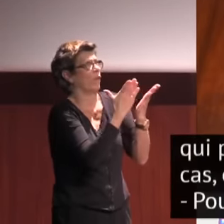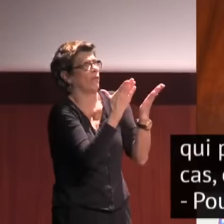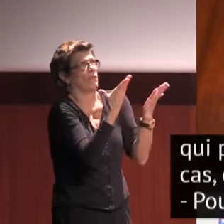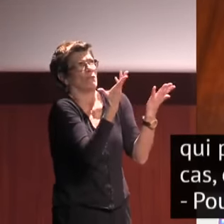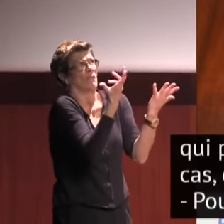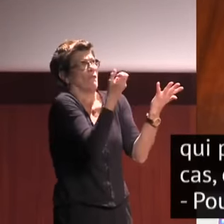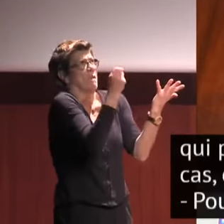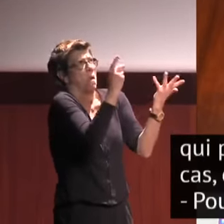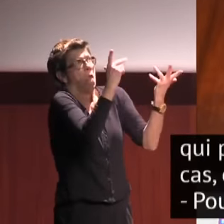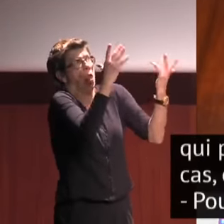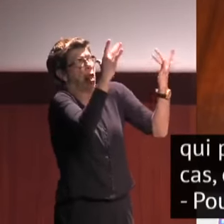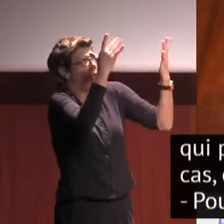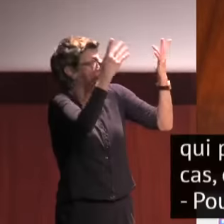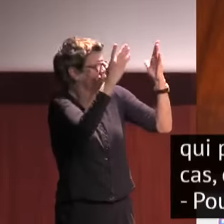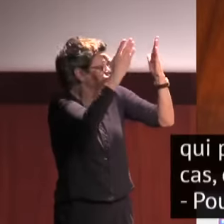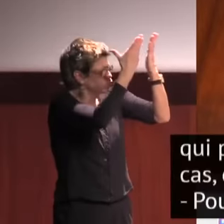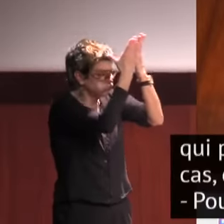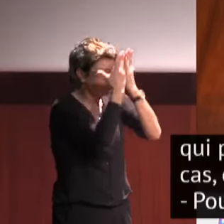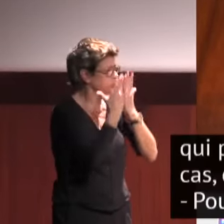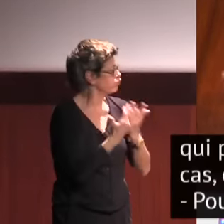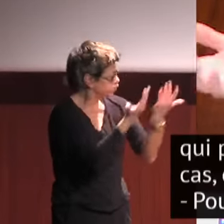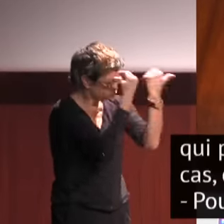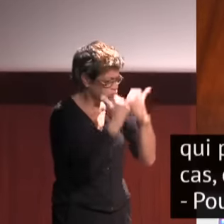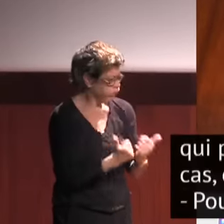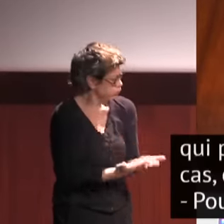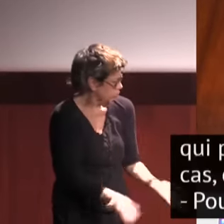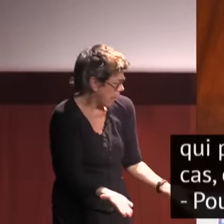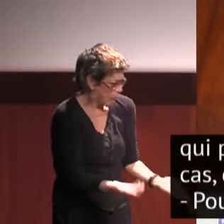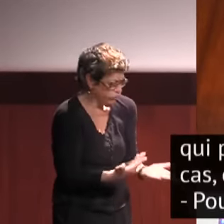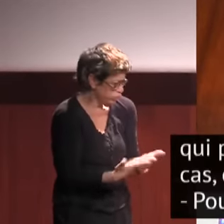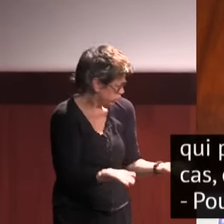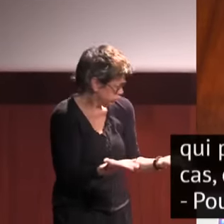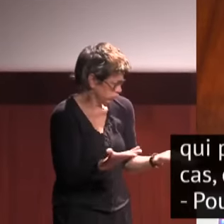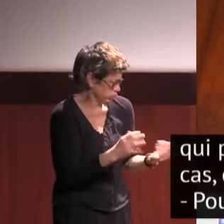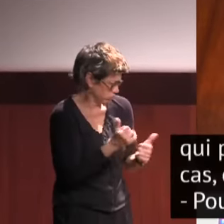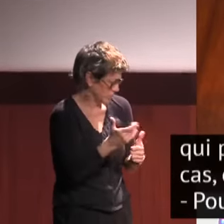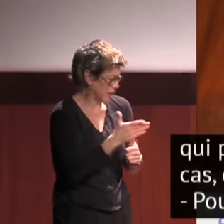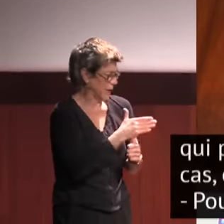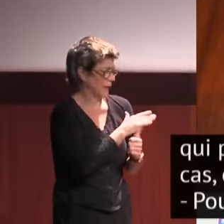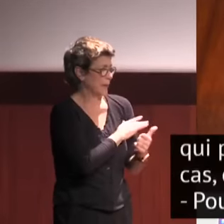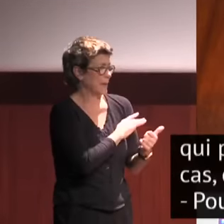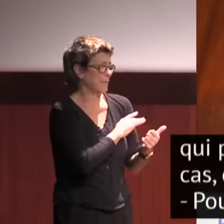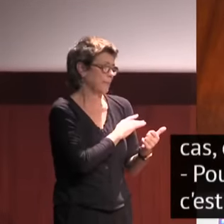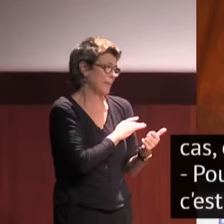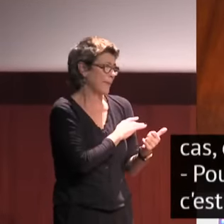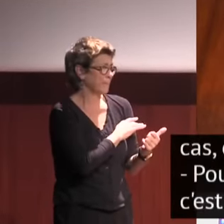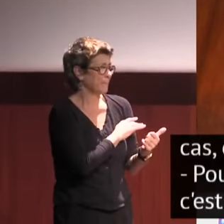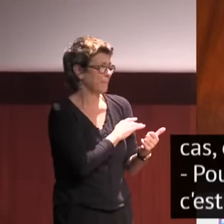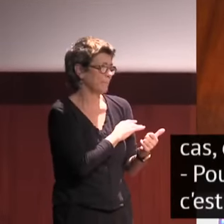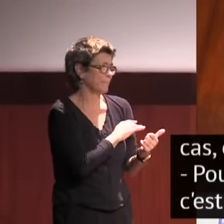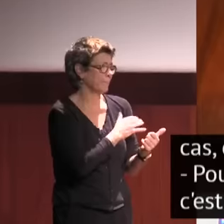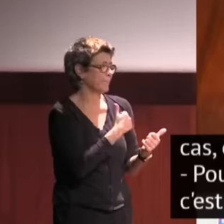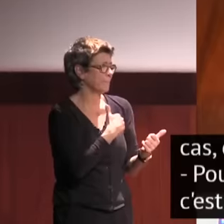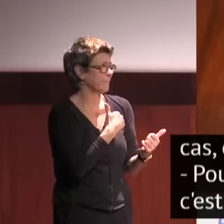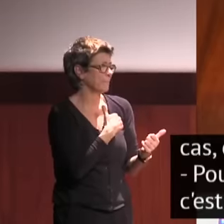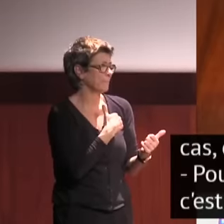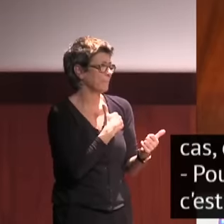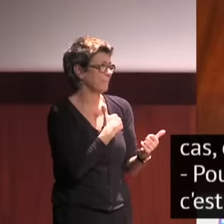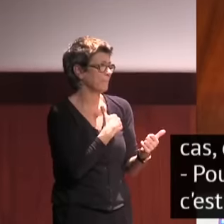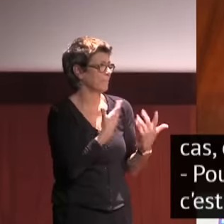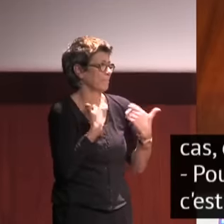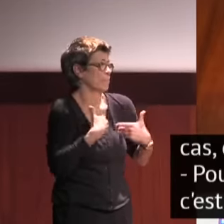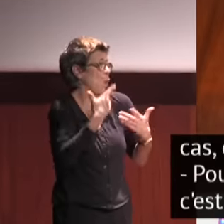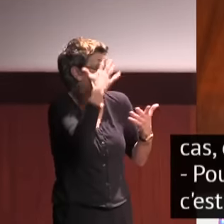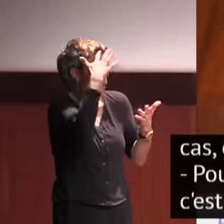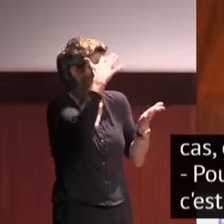que c'est mettre à portée. Par contre, alors c'est une chose que moi, je fais plutôt en tant